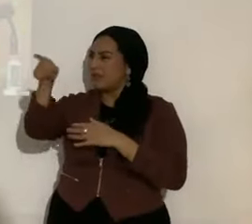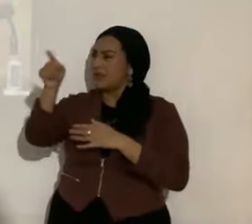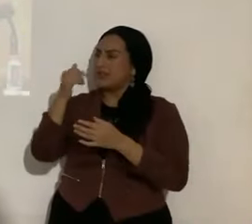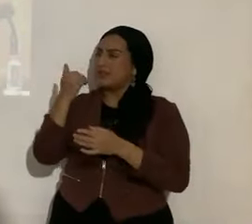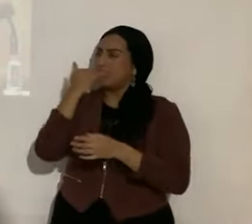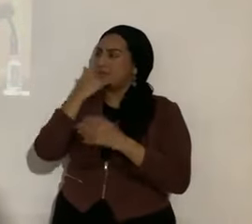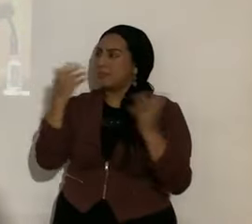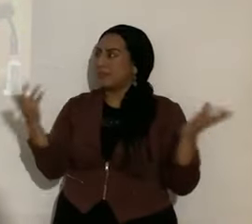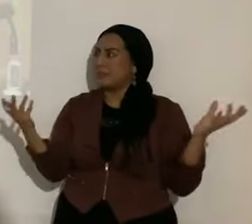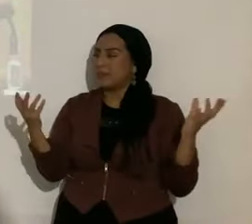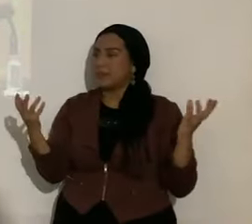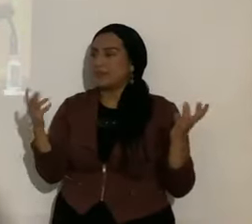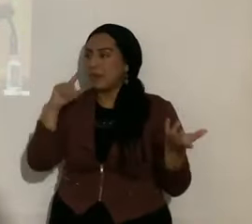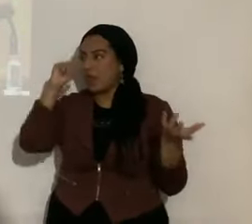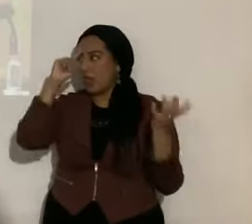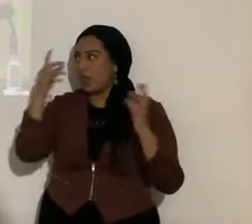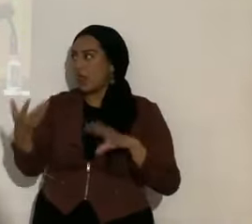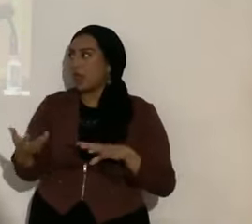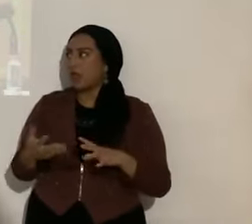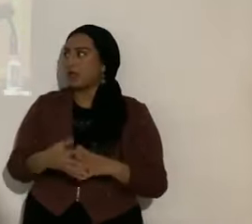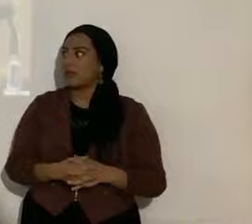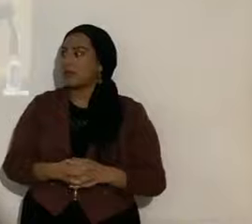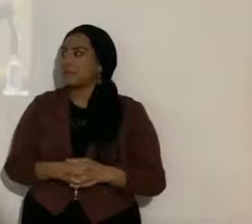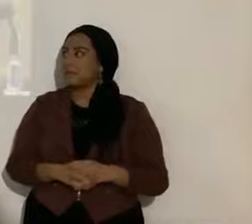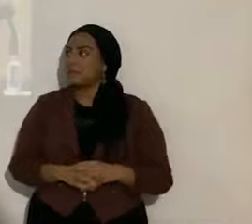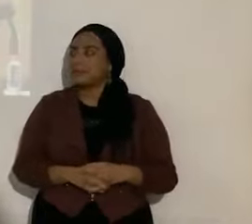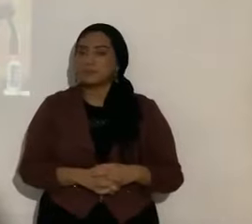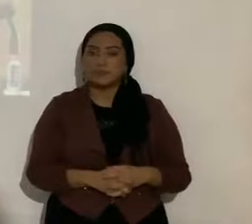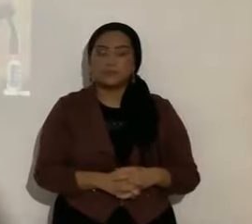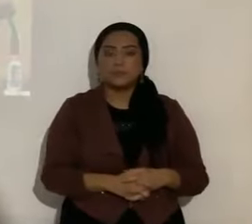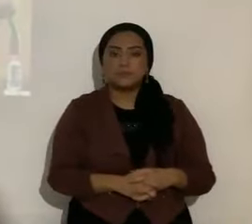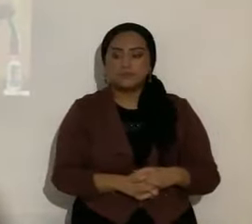¿Cómo? ¿Qué desfachatez? Están maldiciendo por